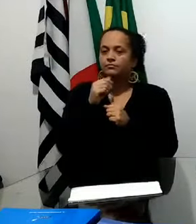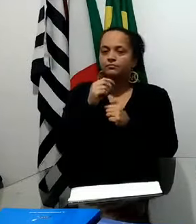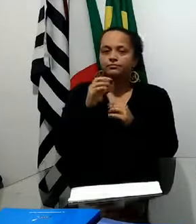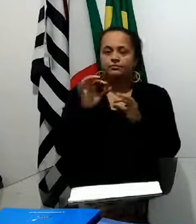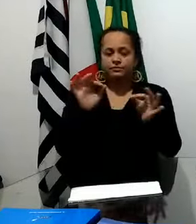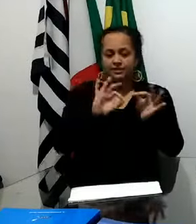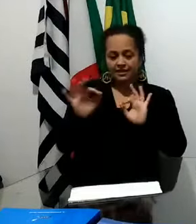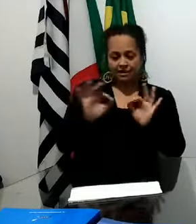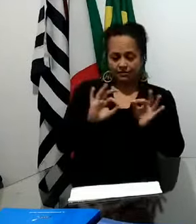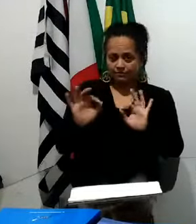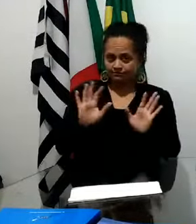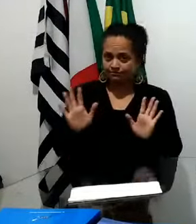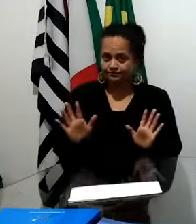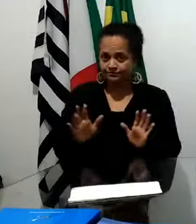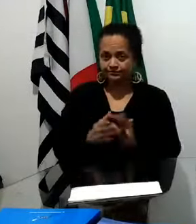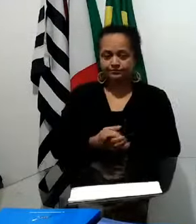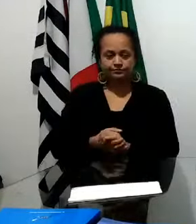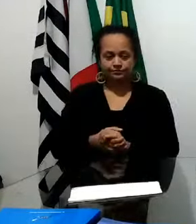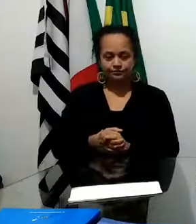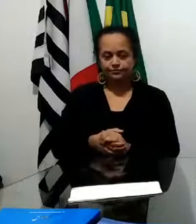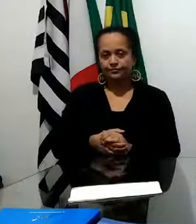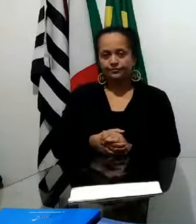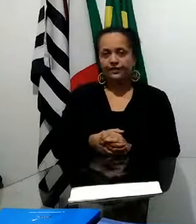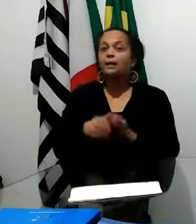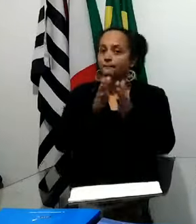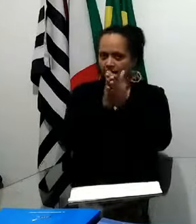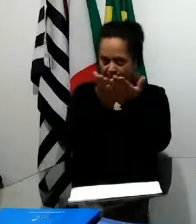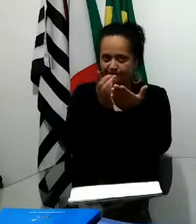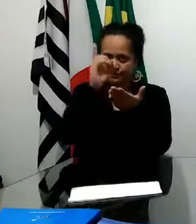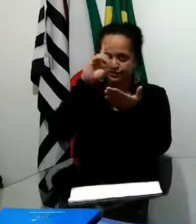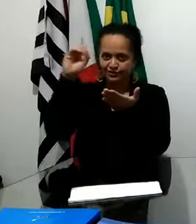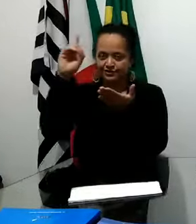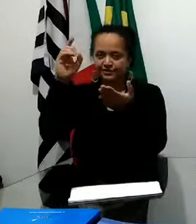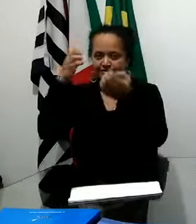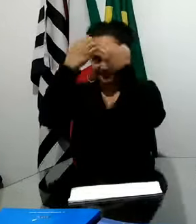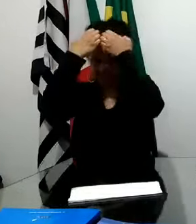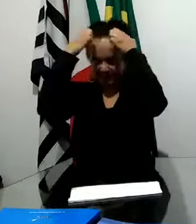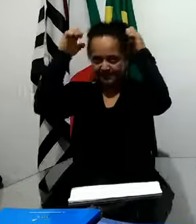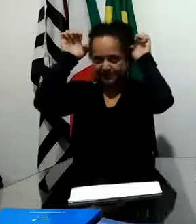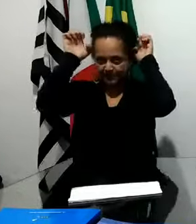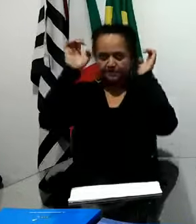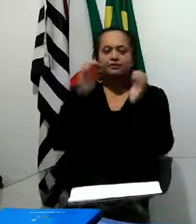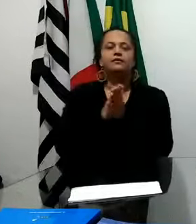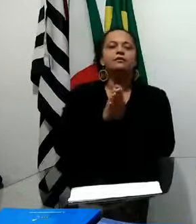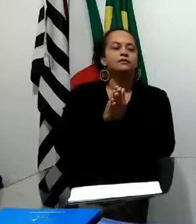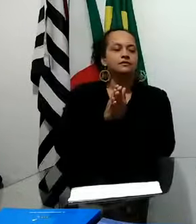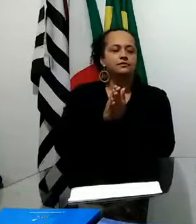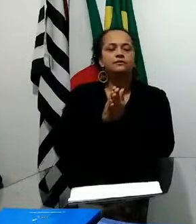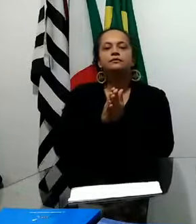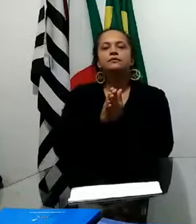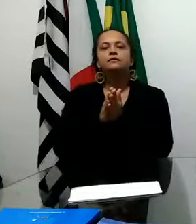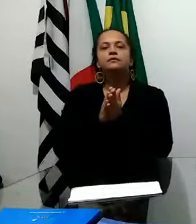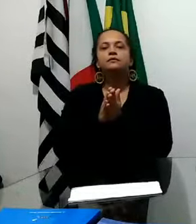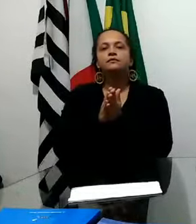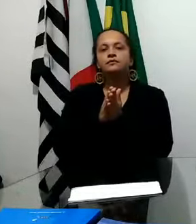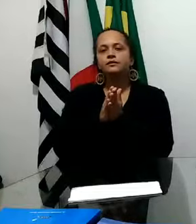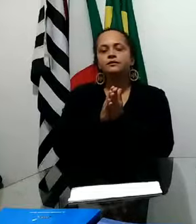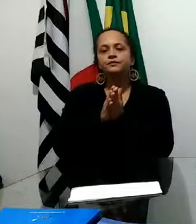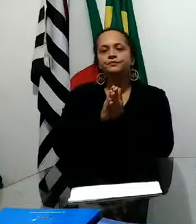vamos ler essa passagem, abre aí em Esther. Aí na sua Bíblia, Esther é antes de